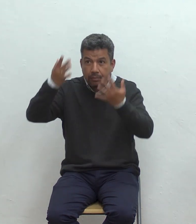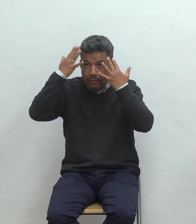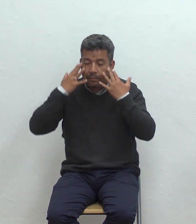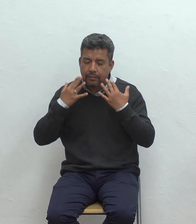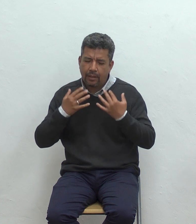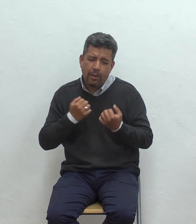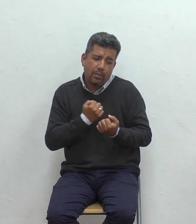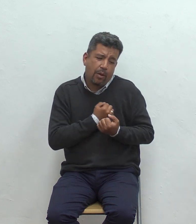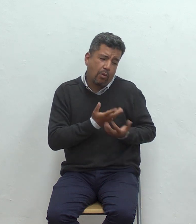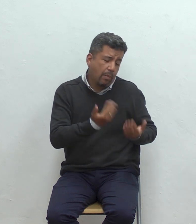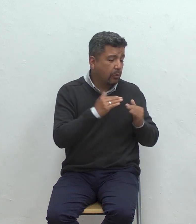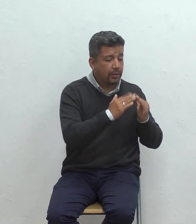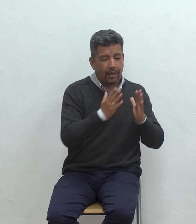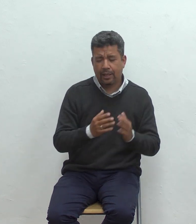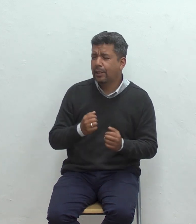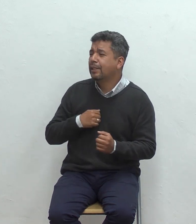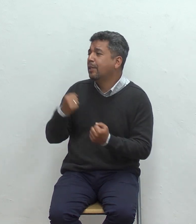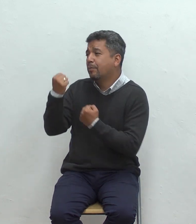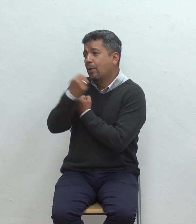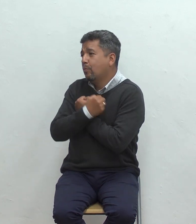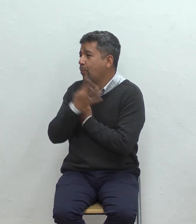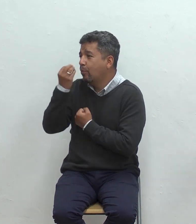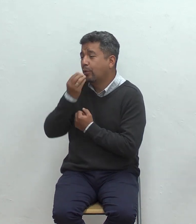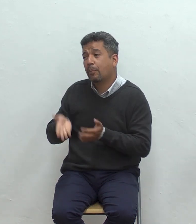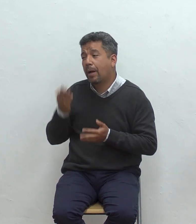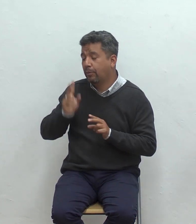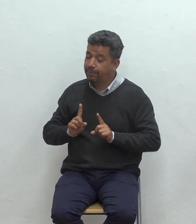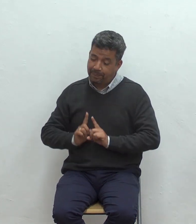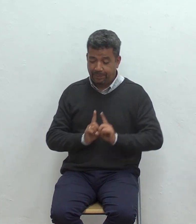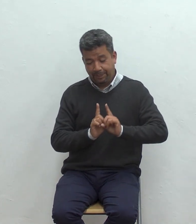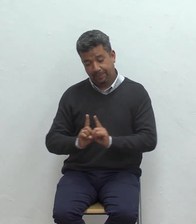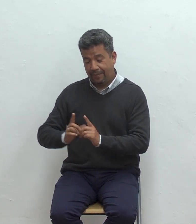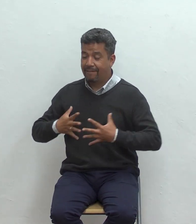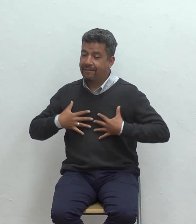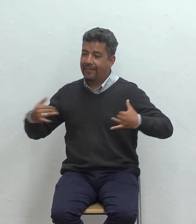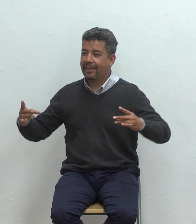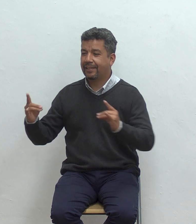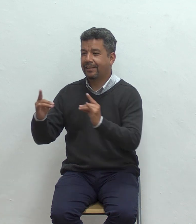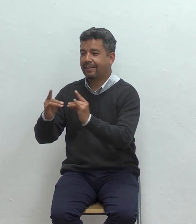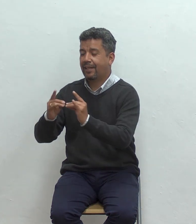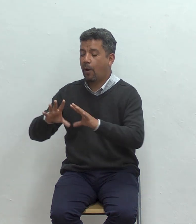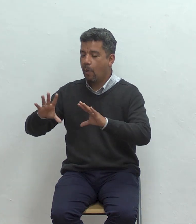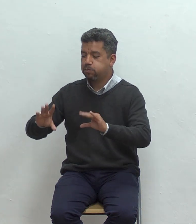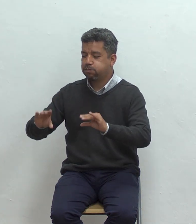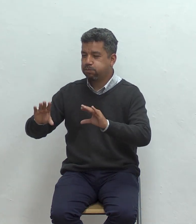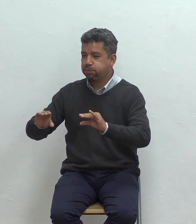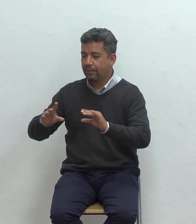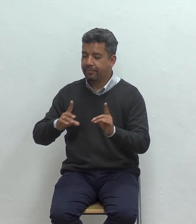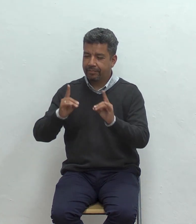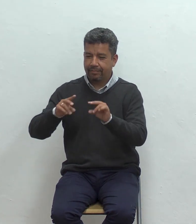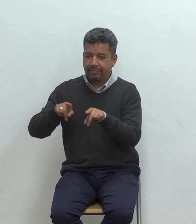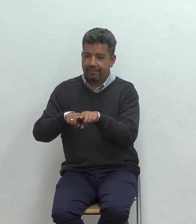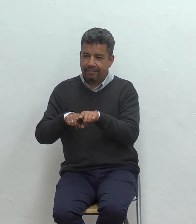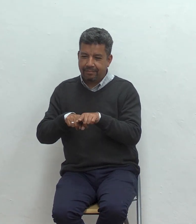vamos a la casa y la otra, sí, mi preciosillo. Y se iban felices al tálamo mullido. Y de pronto ella